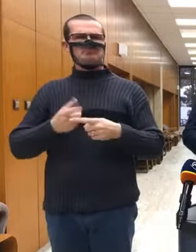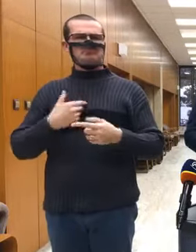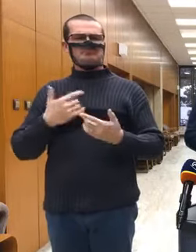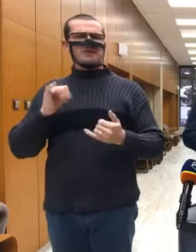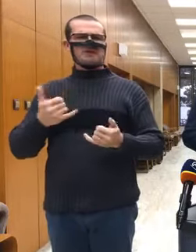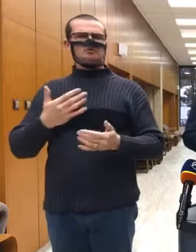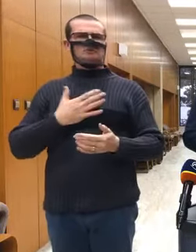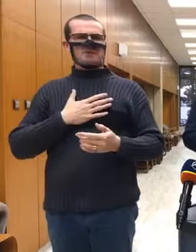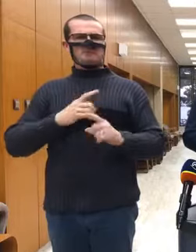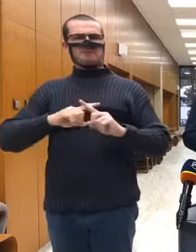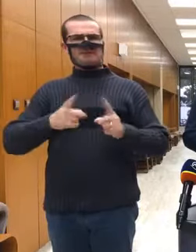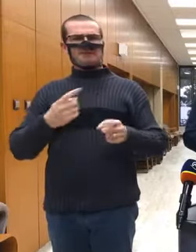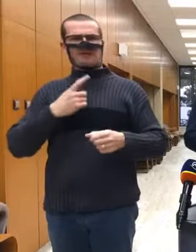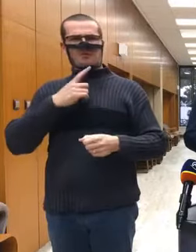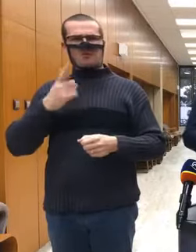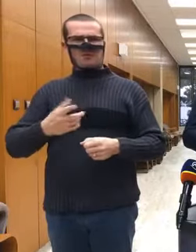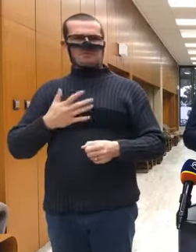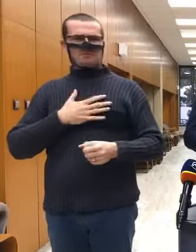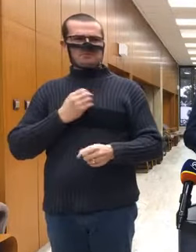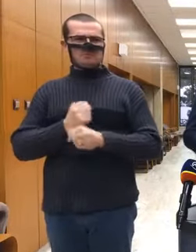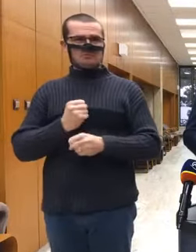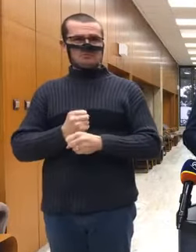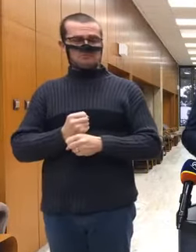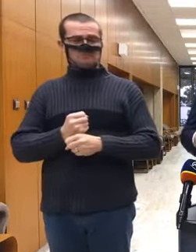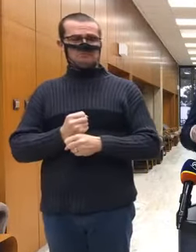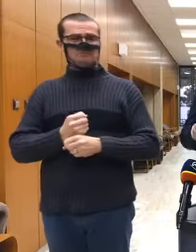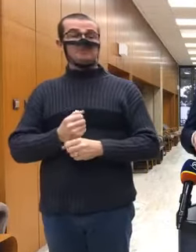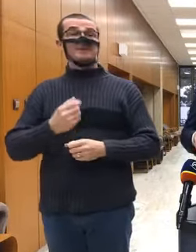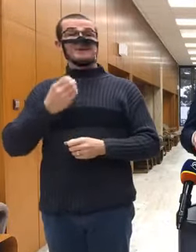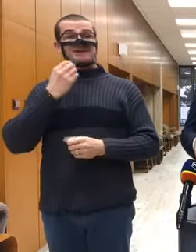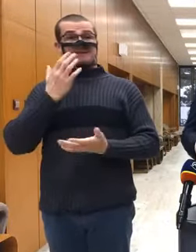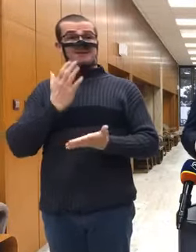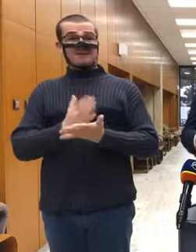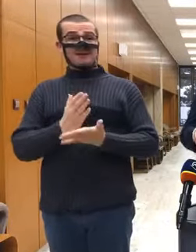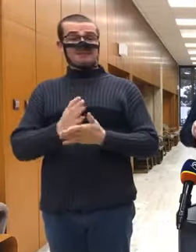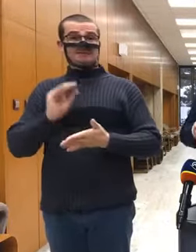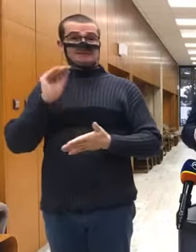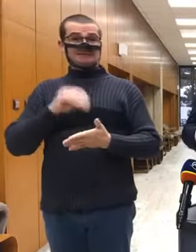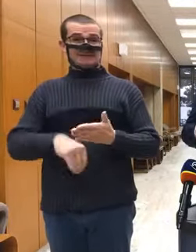aj iné úlohy, ale ak znovu dojde